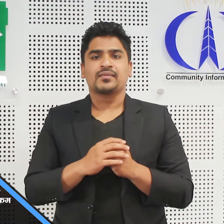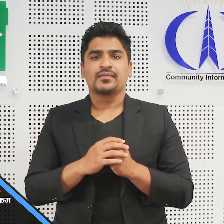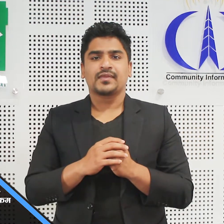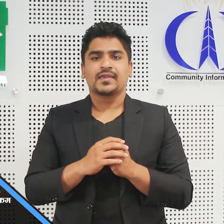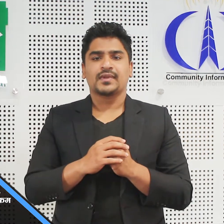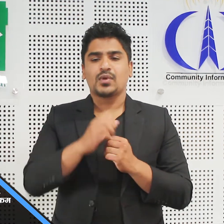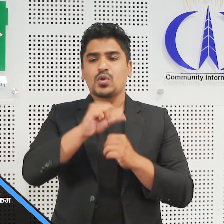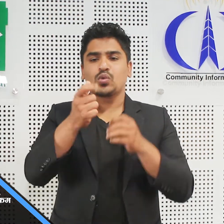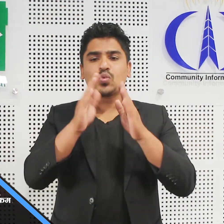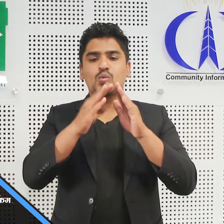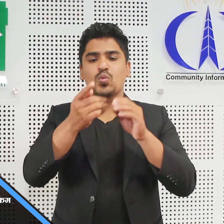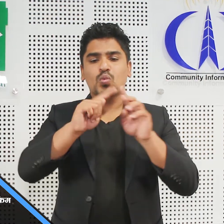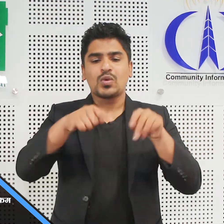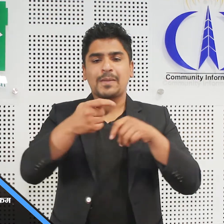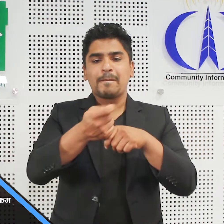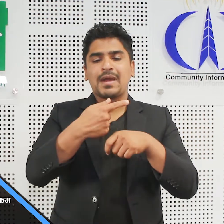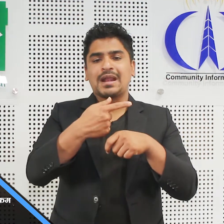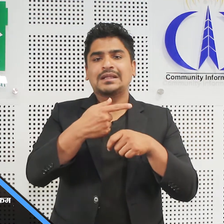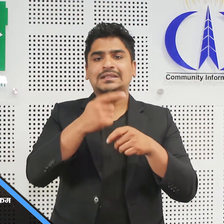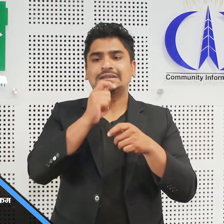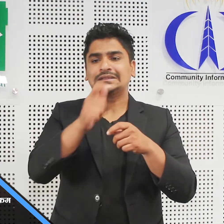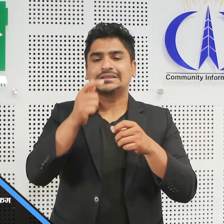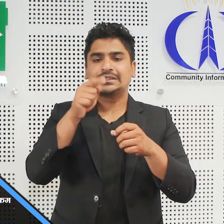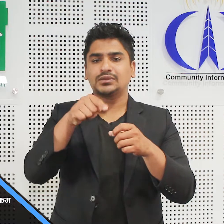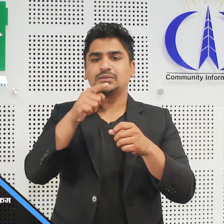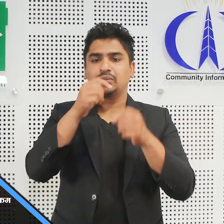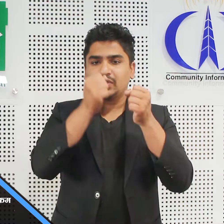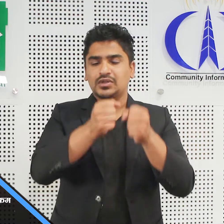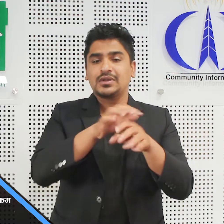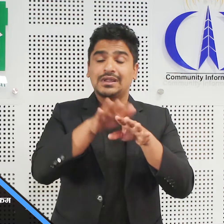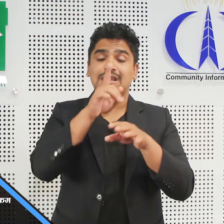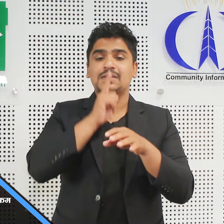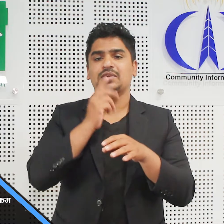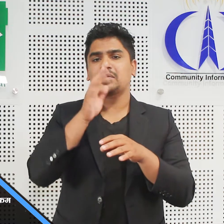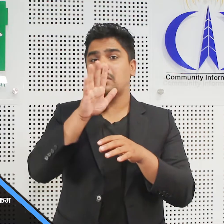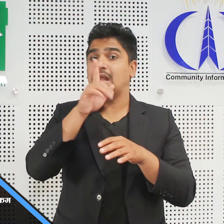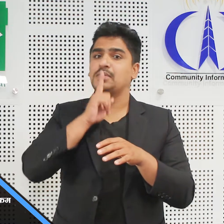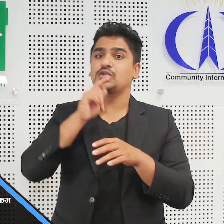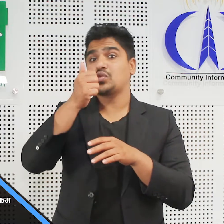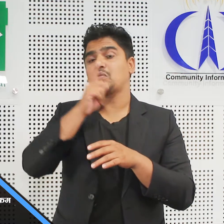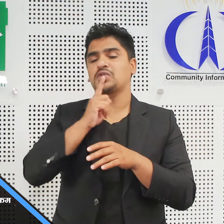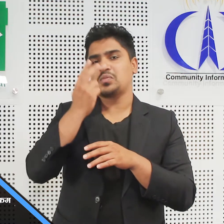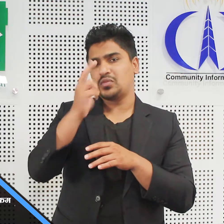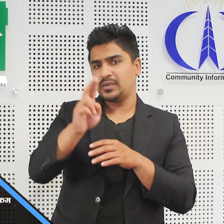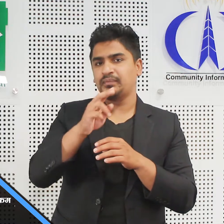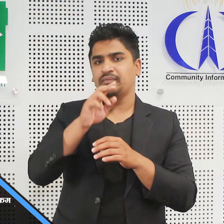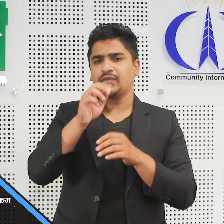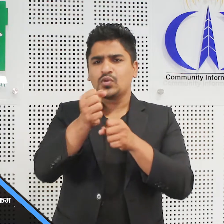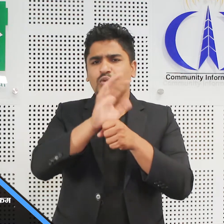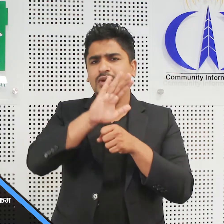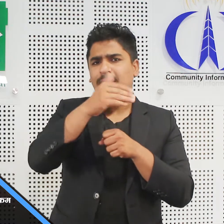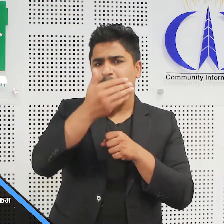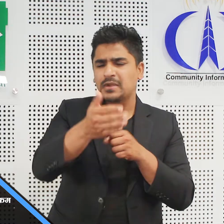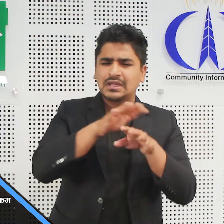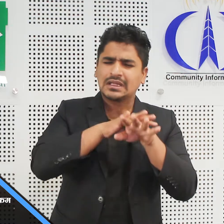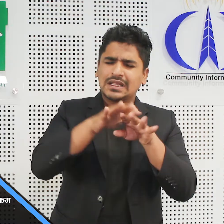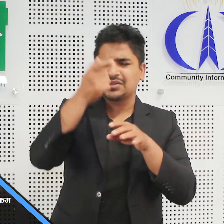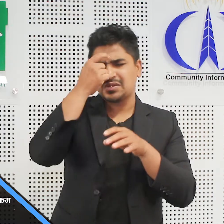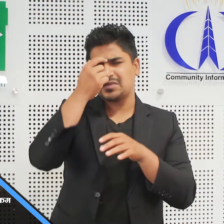साल ओसोसदेखि चाहिँ यसै गरी अब अर्काको आसपासमा कोठा भाडा तिर्नु काम गरेर यही बसेको म